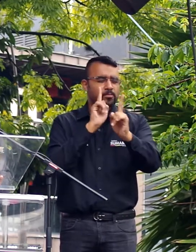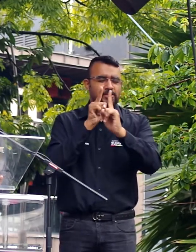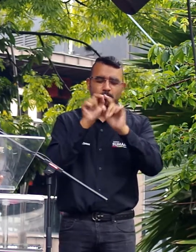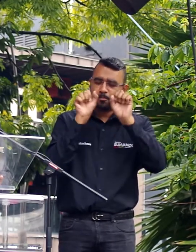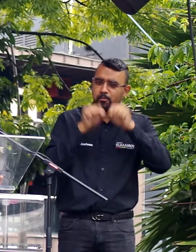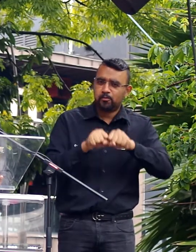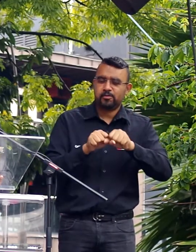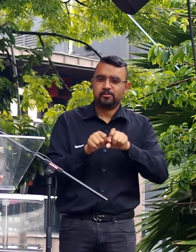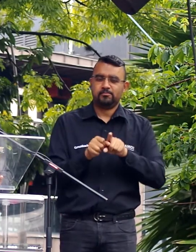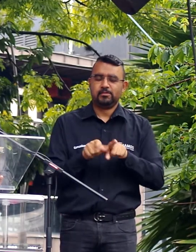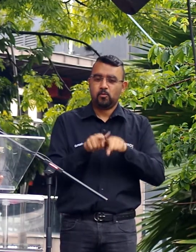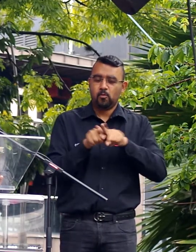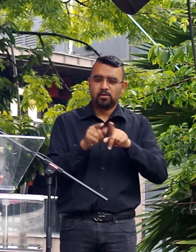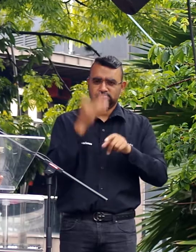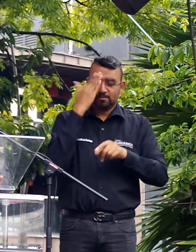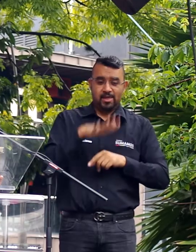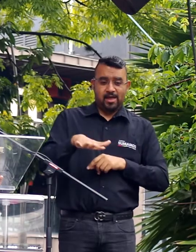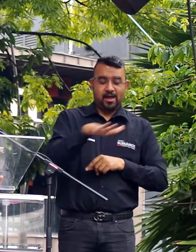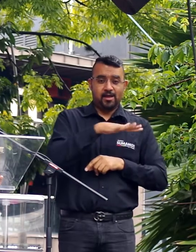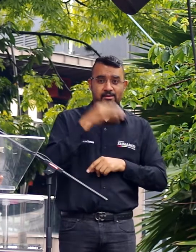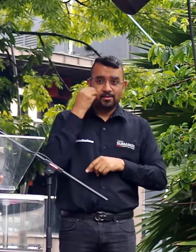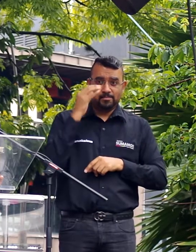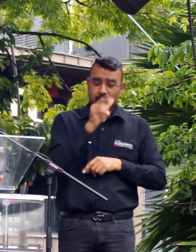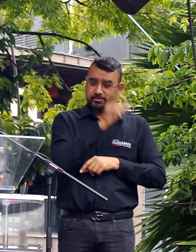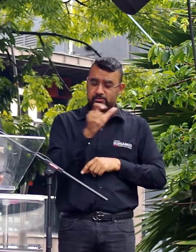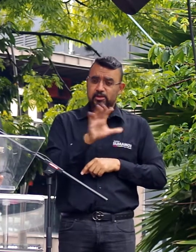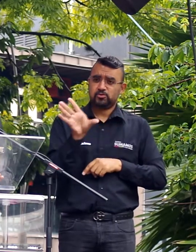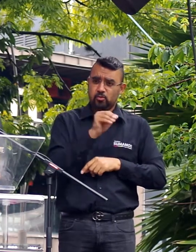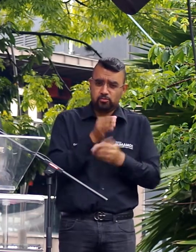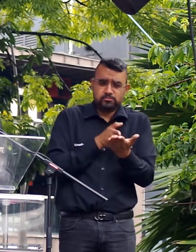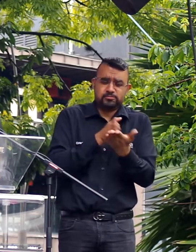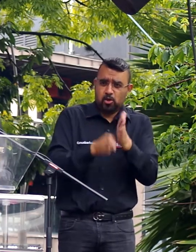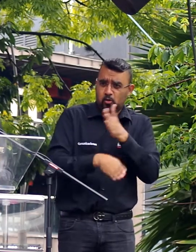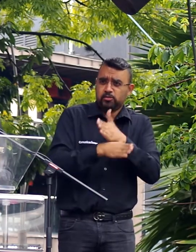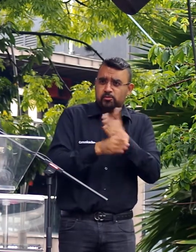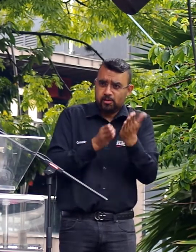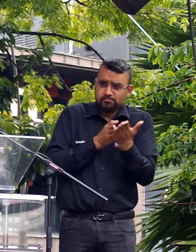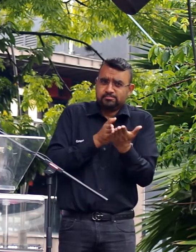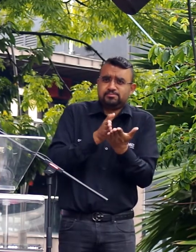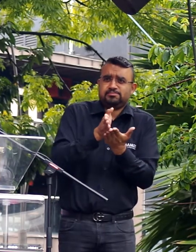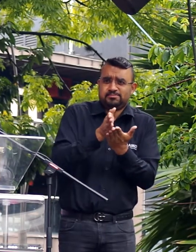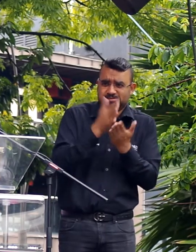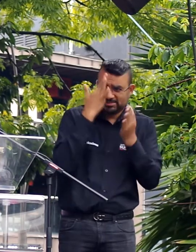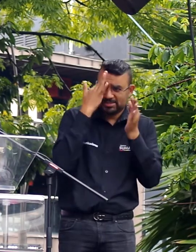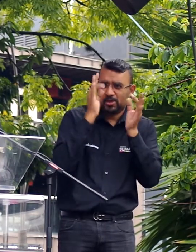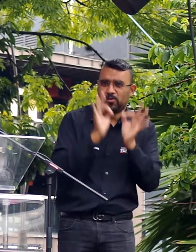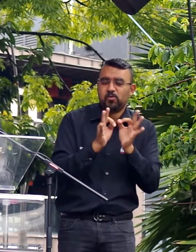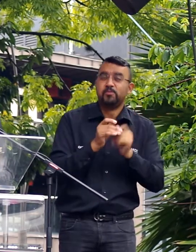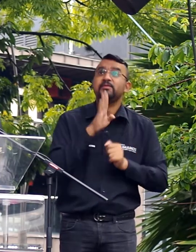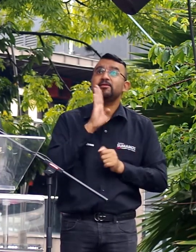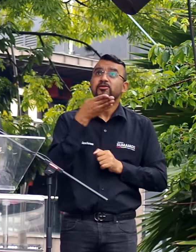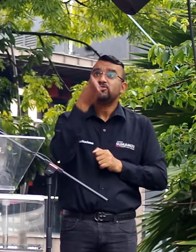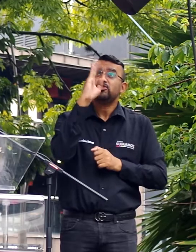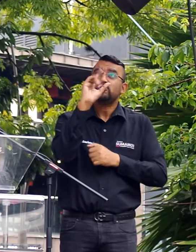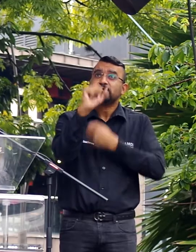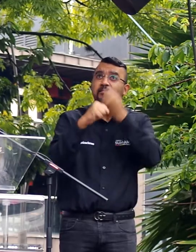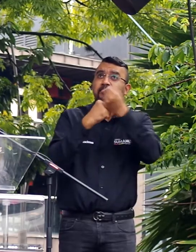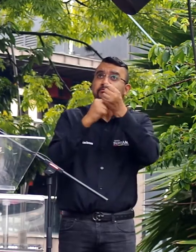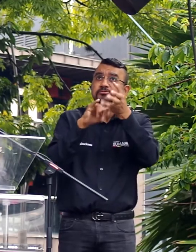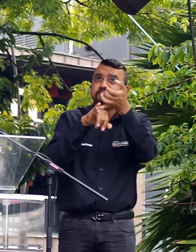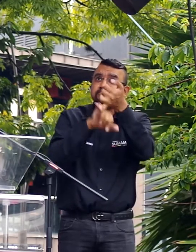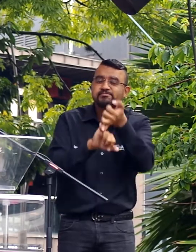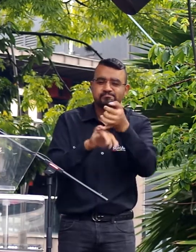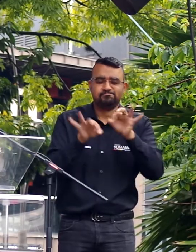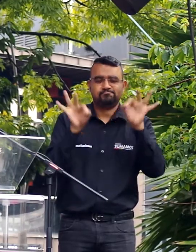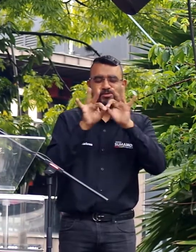Eso es Envigado y eso seguiremos siendo. De la mano de Dios, siempre saldremos adelante. Muchísimas